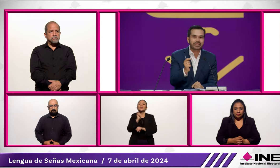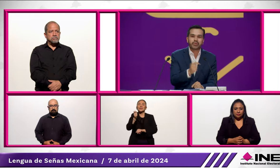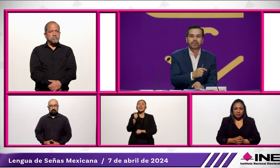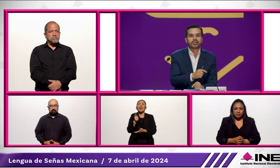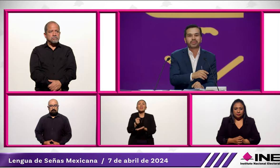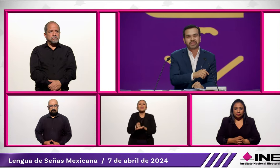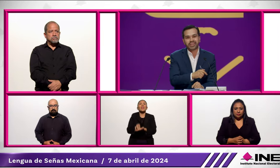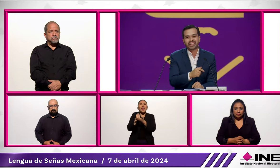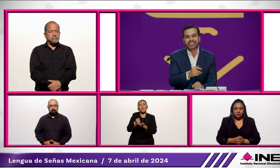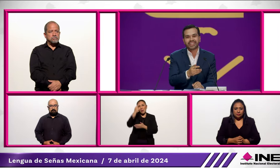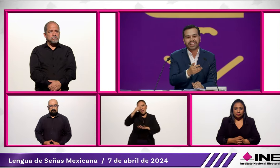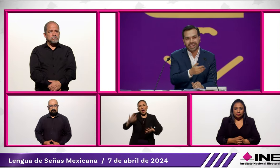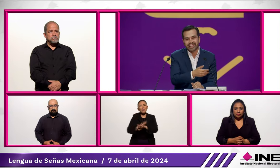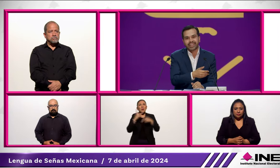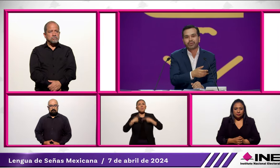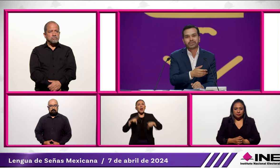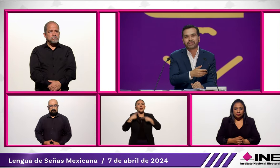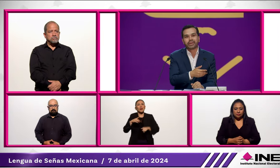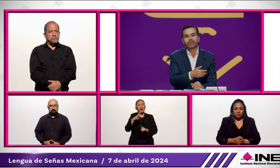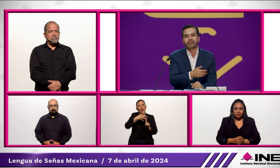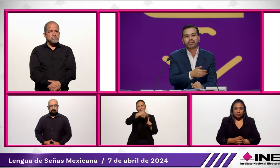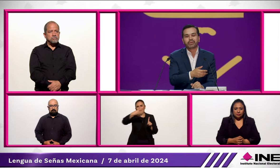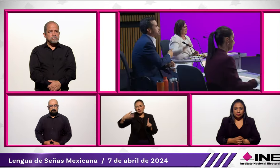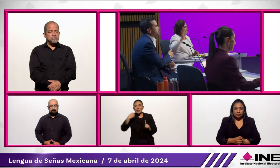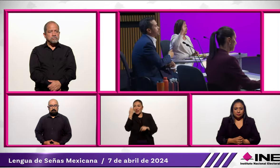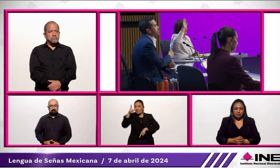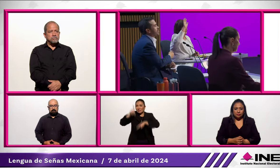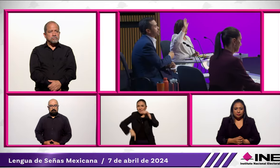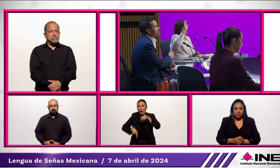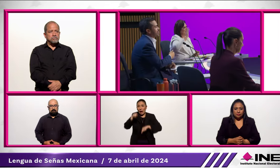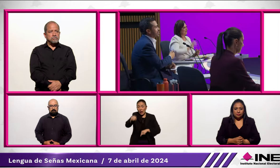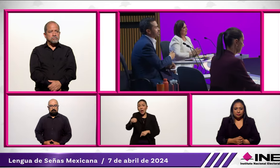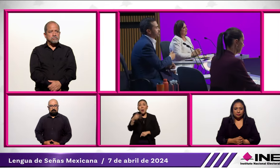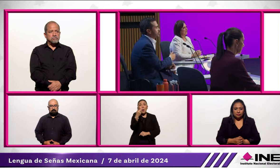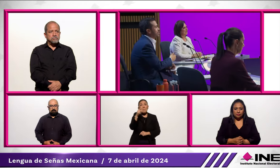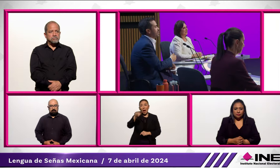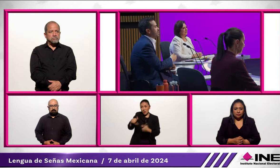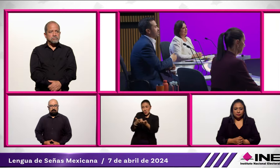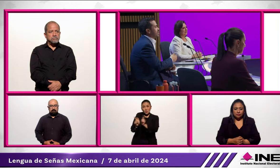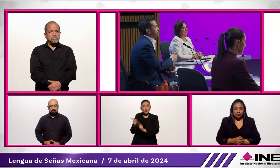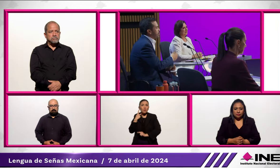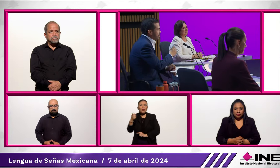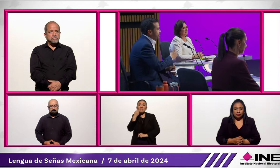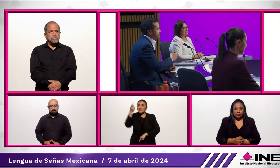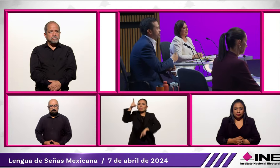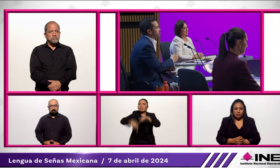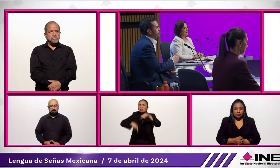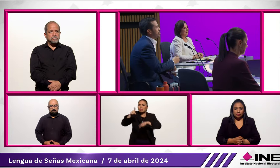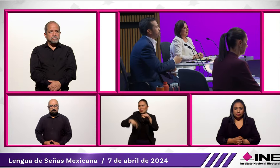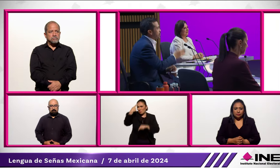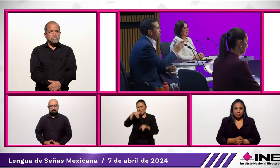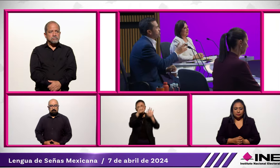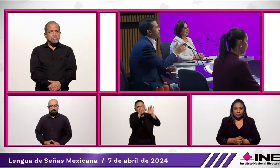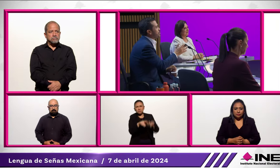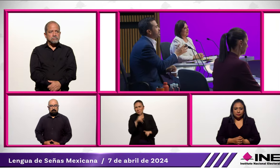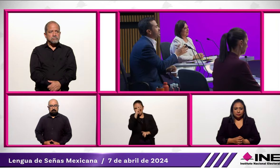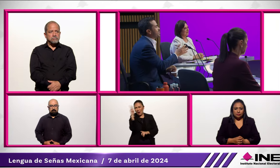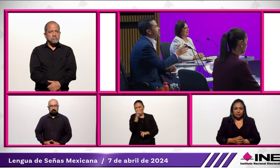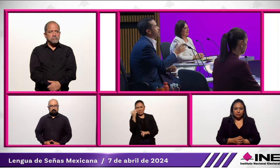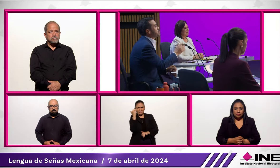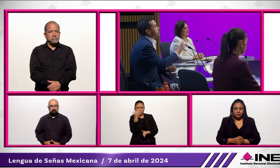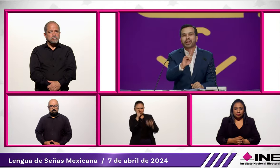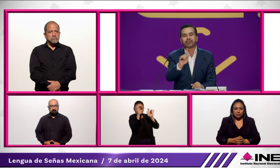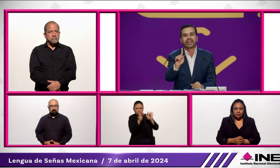cierto, el PAN se opuso y la candidata lo justificó con un tema de errores de redacción. Pero se opusieron, pero